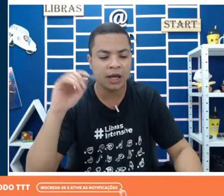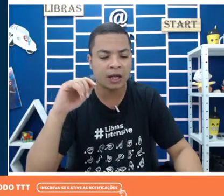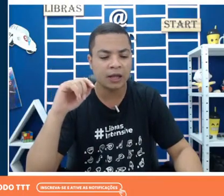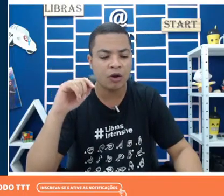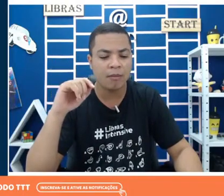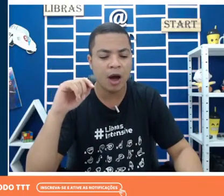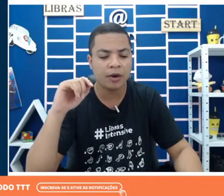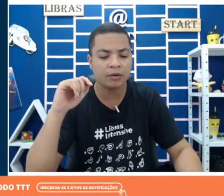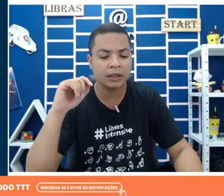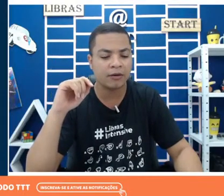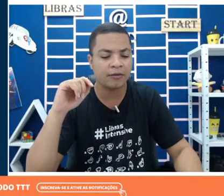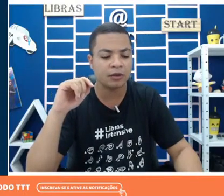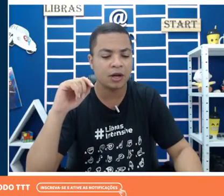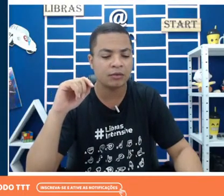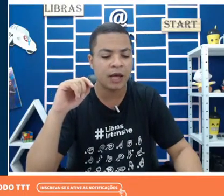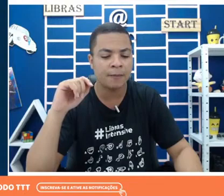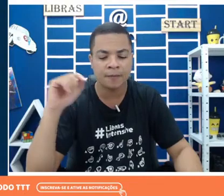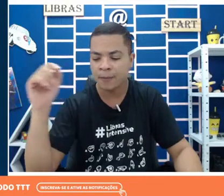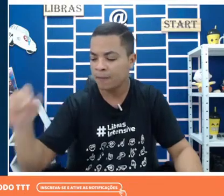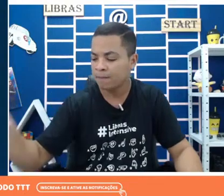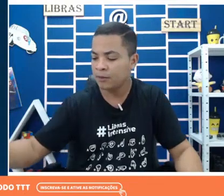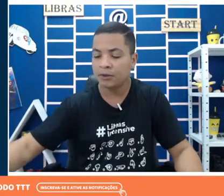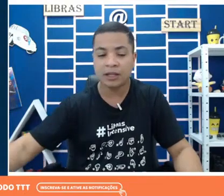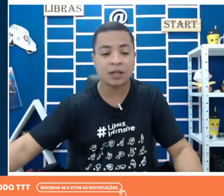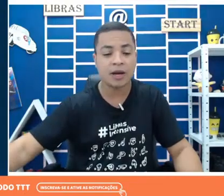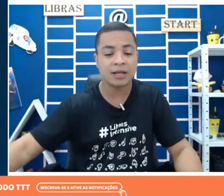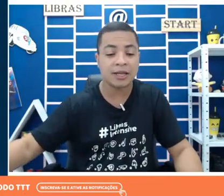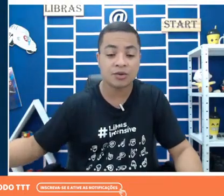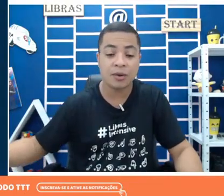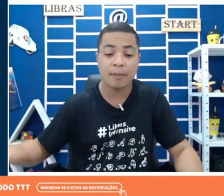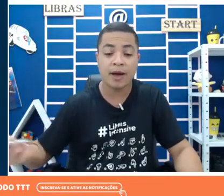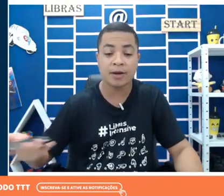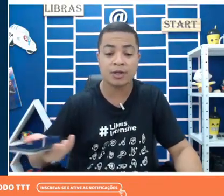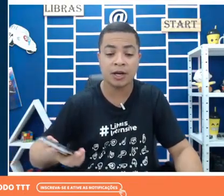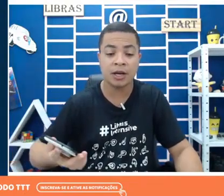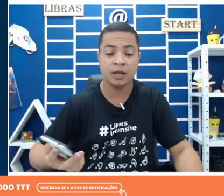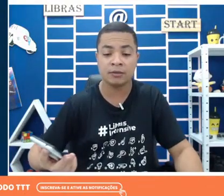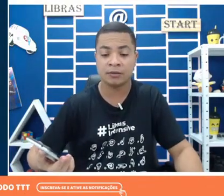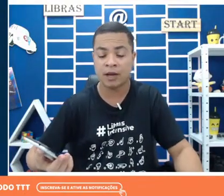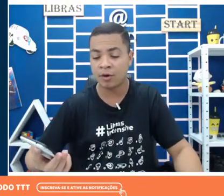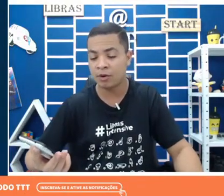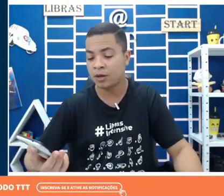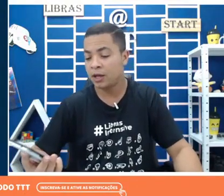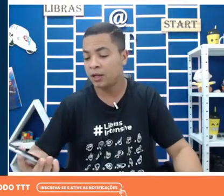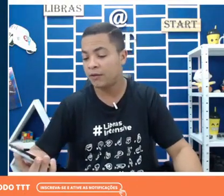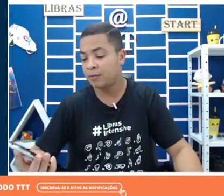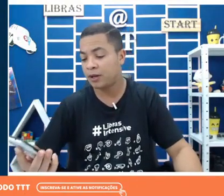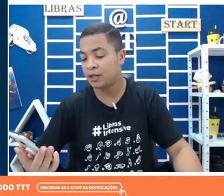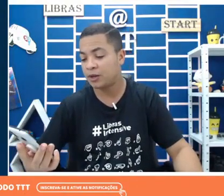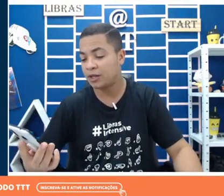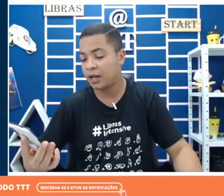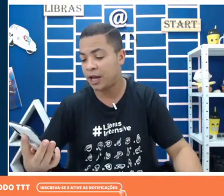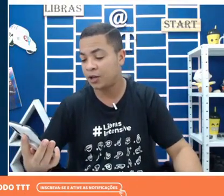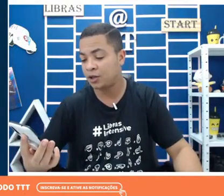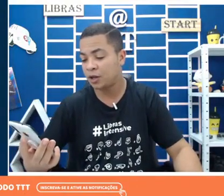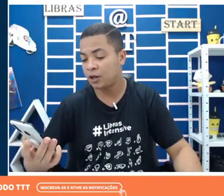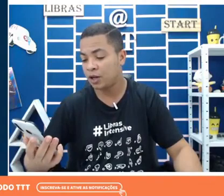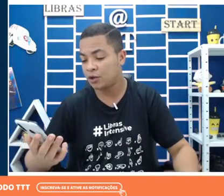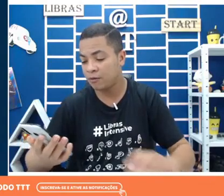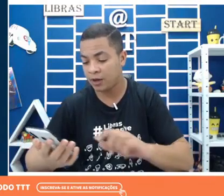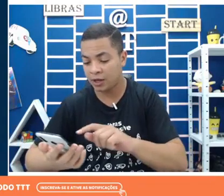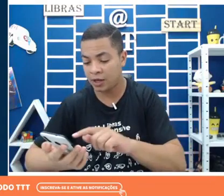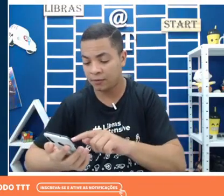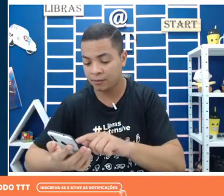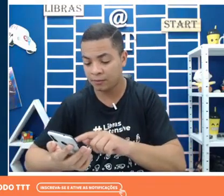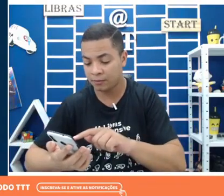retorno aqui tá normal, ele não tá travando não, tá? Então tenta atualizar a sua página aí, tá bom? Talvez possa ser a sua internet.